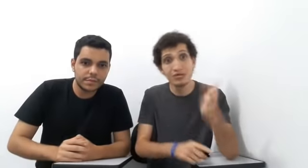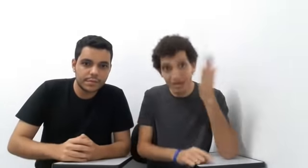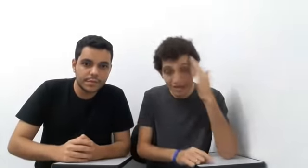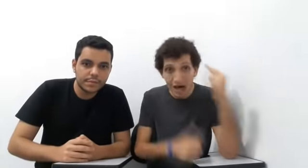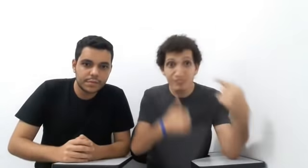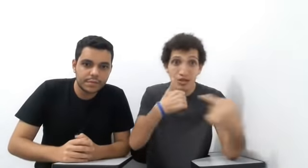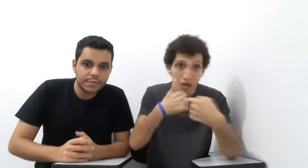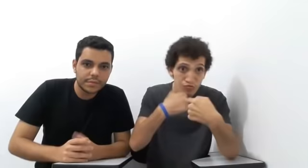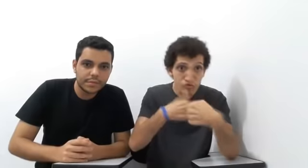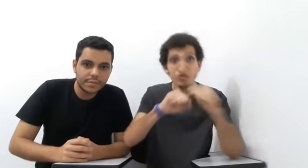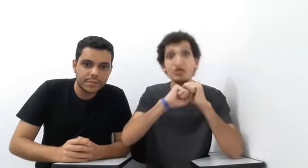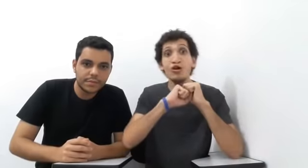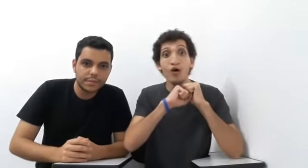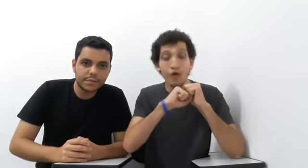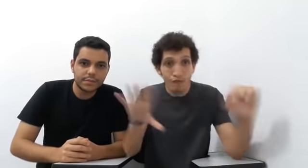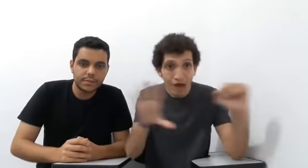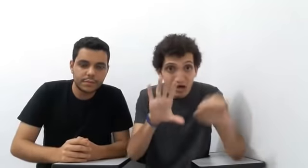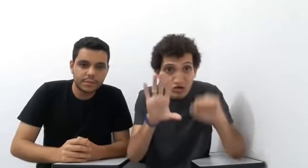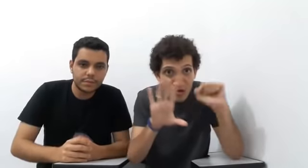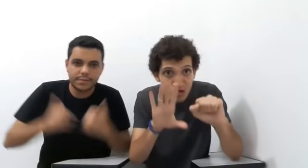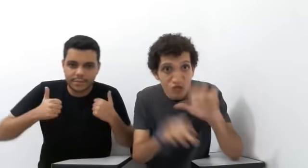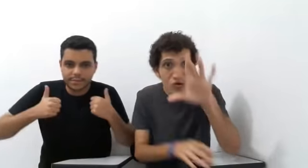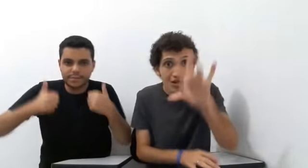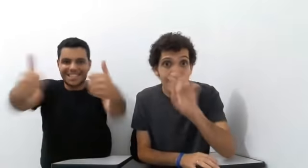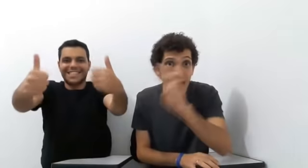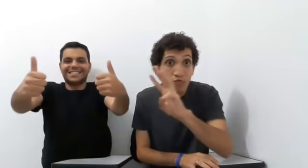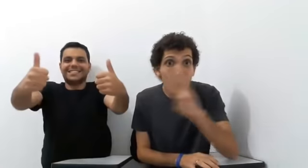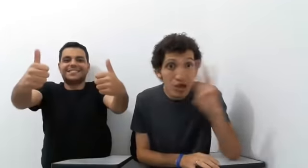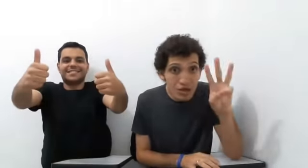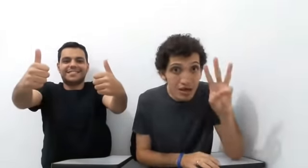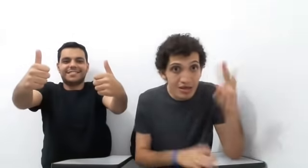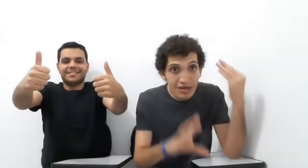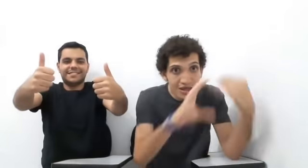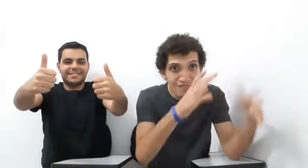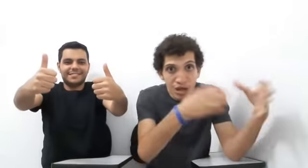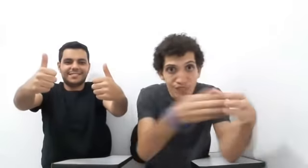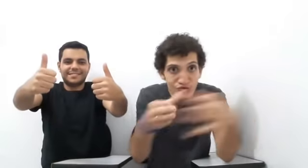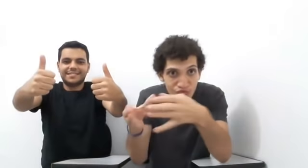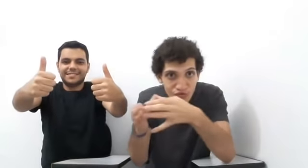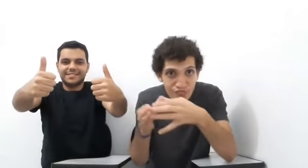já sabe, clica curtir, compartilha o vídeo, você quer o link aí e manda para os grupos, né?